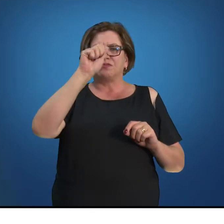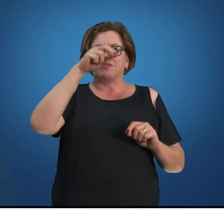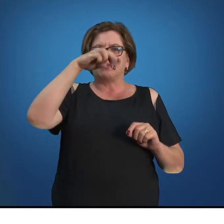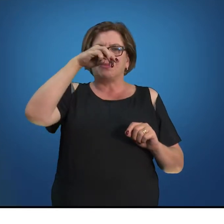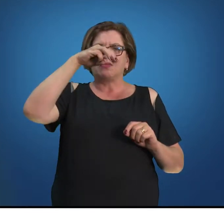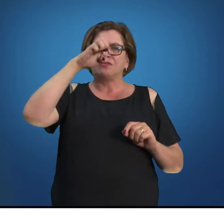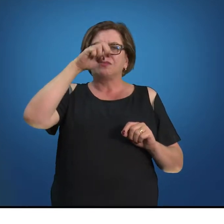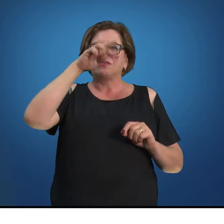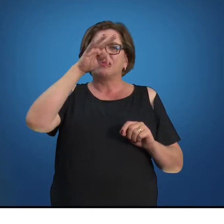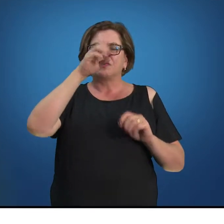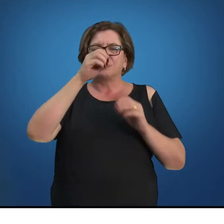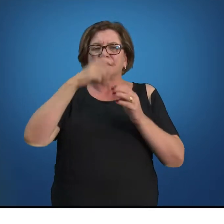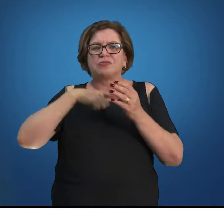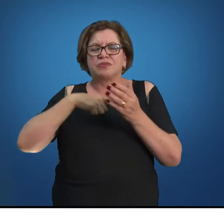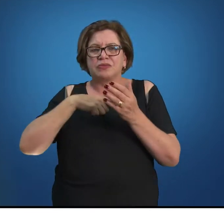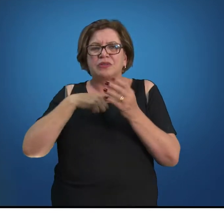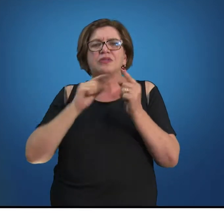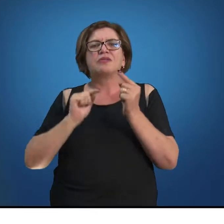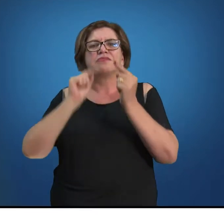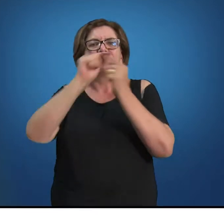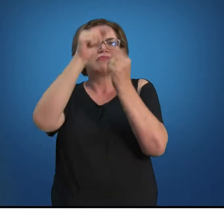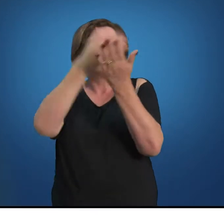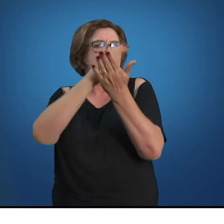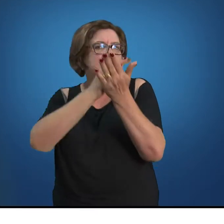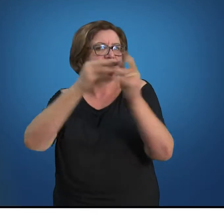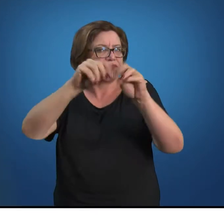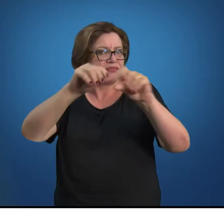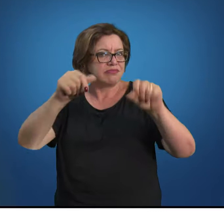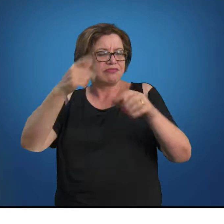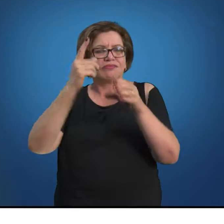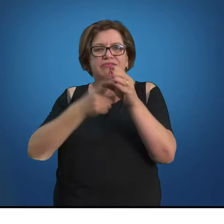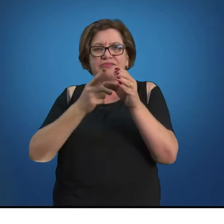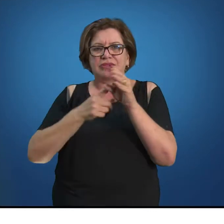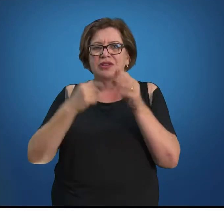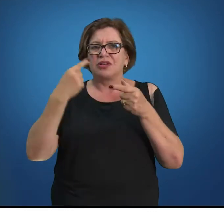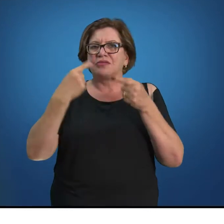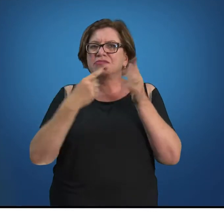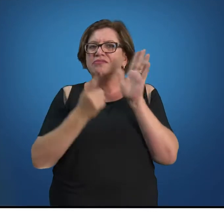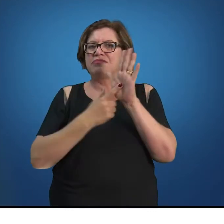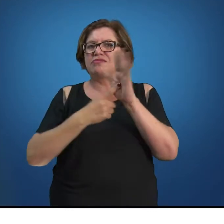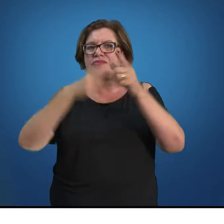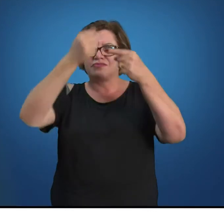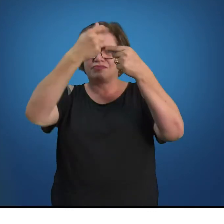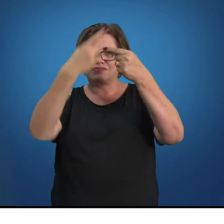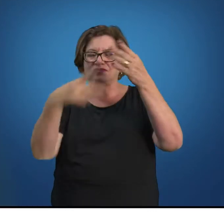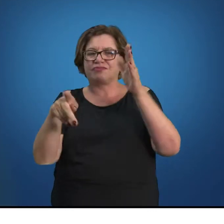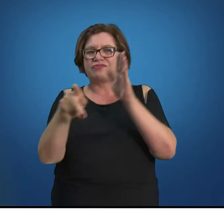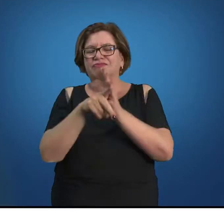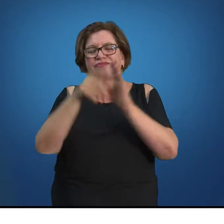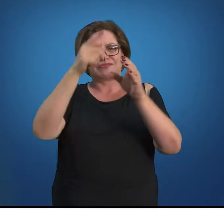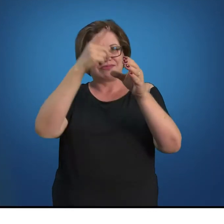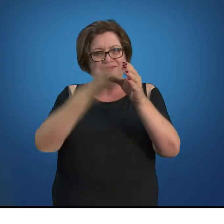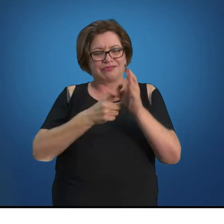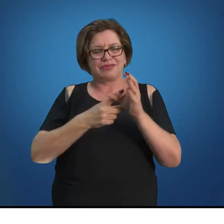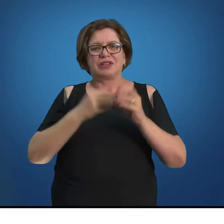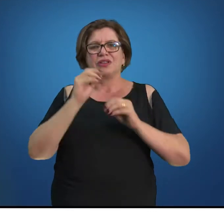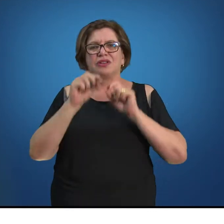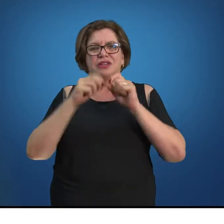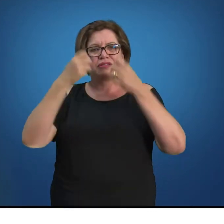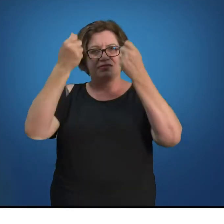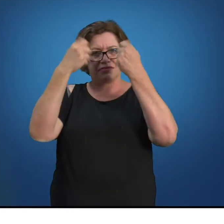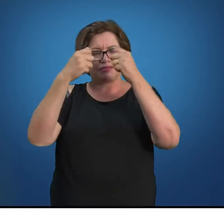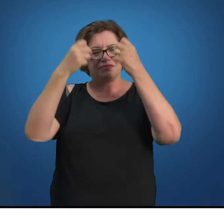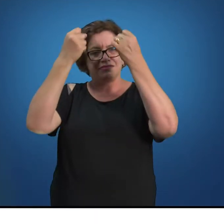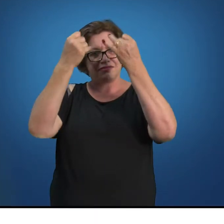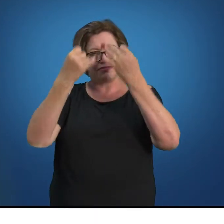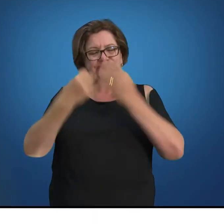mostrando os diferentes tipos de desenvolvimento e as características que já possui dentro do município. O que queremos dizer com